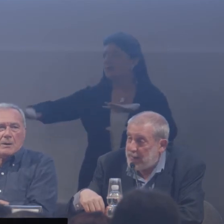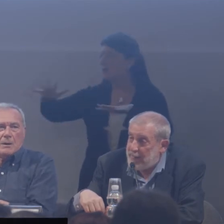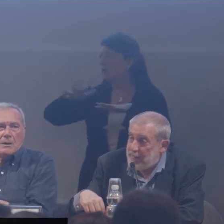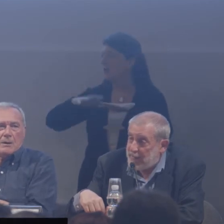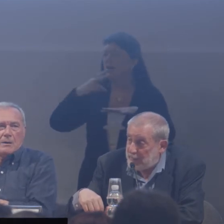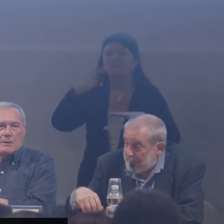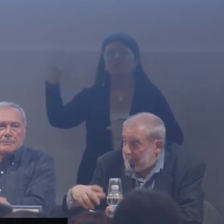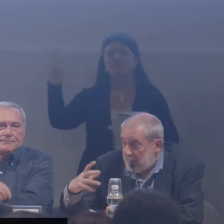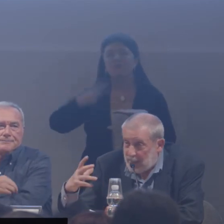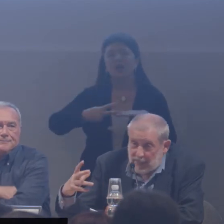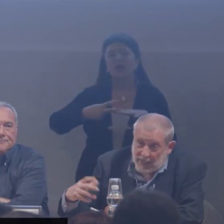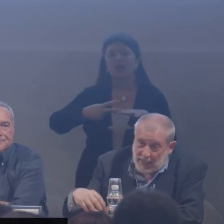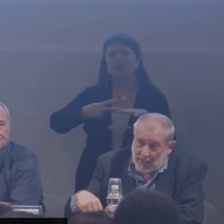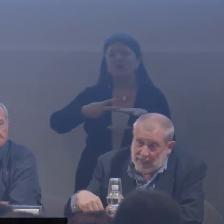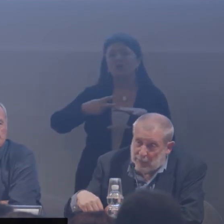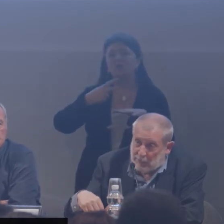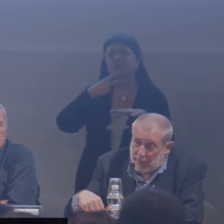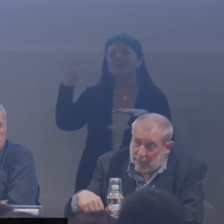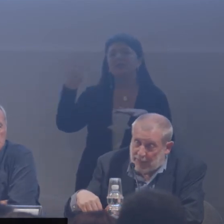era veramente